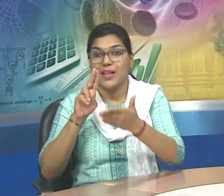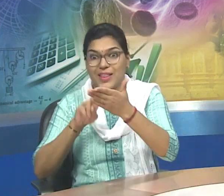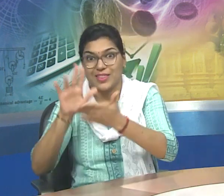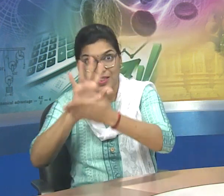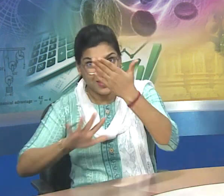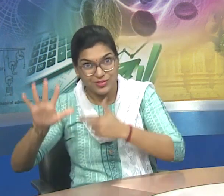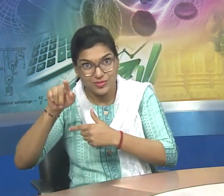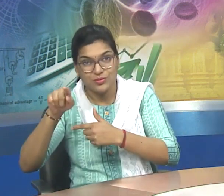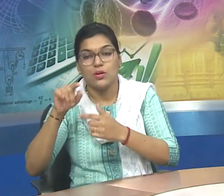नेशन।